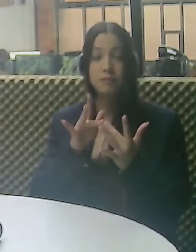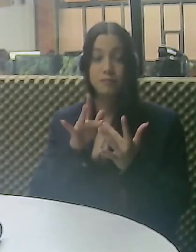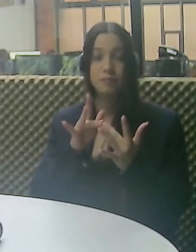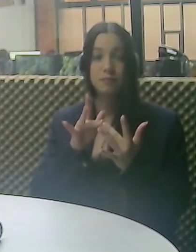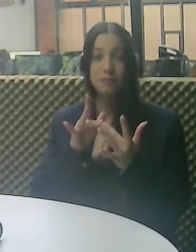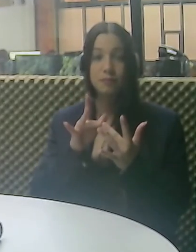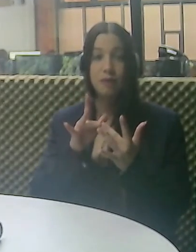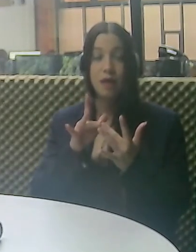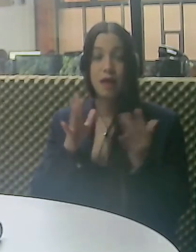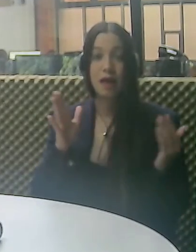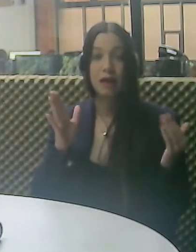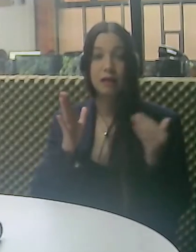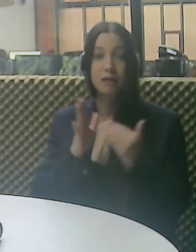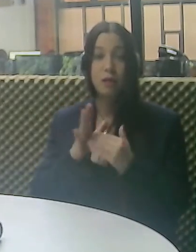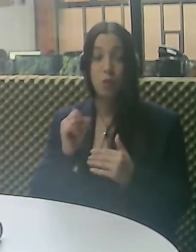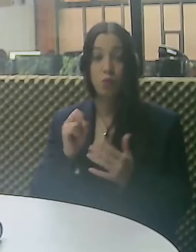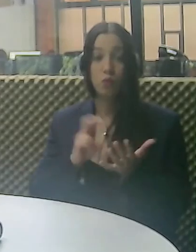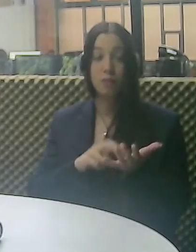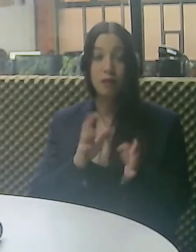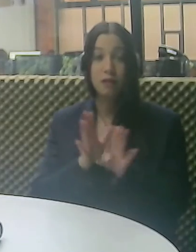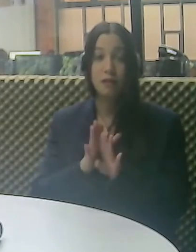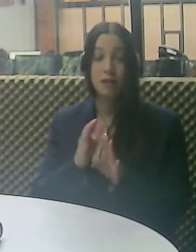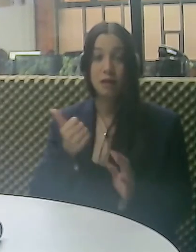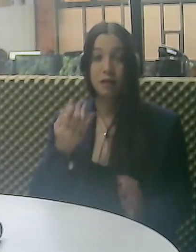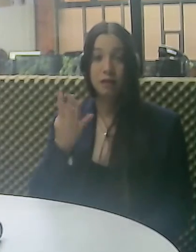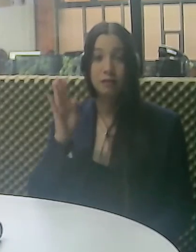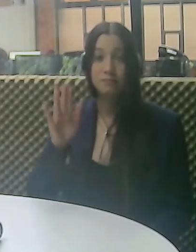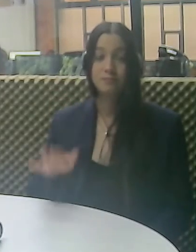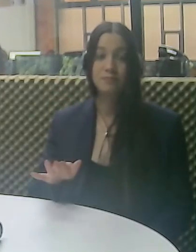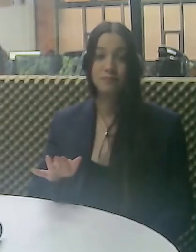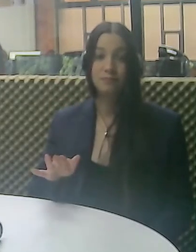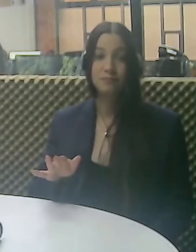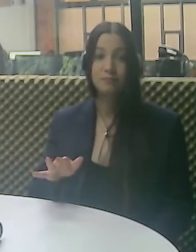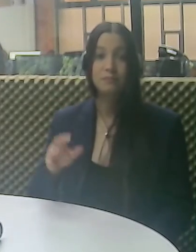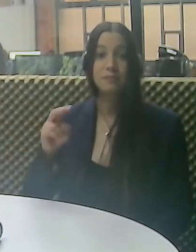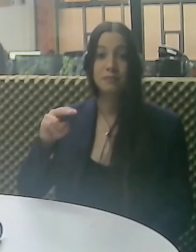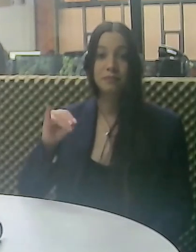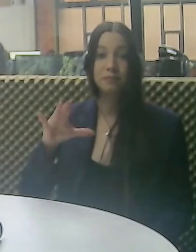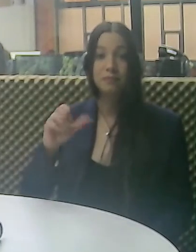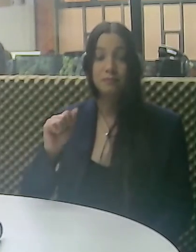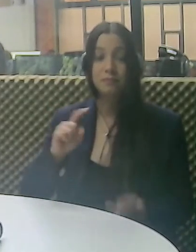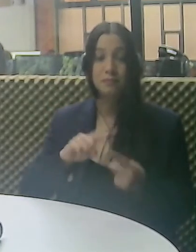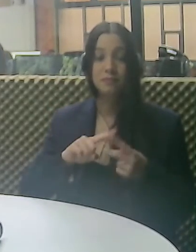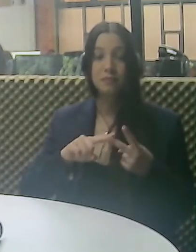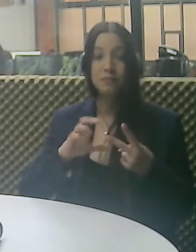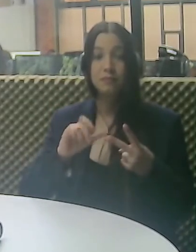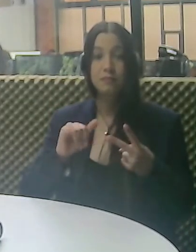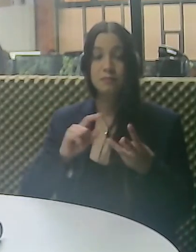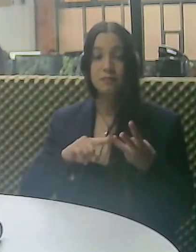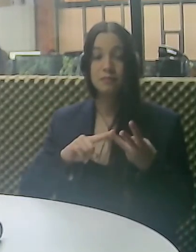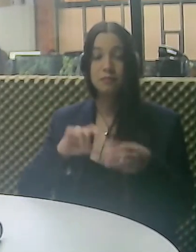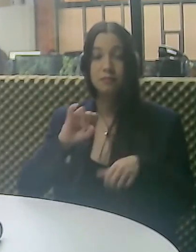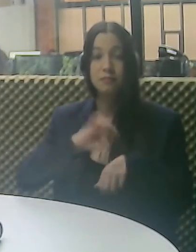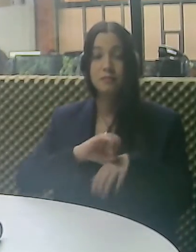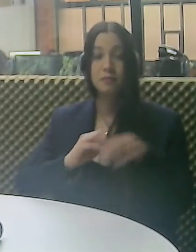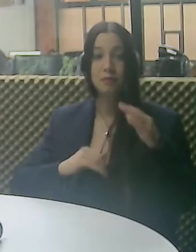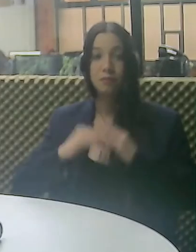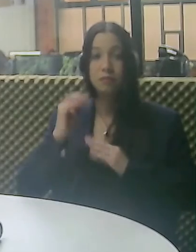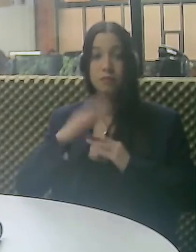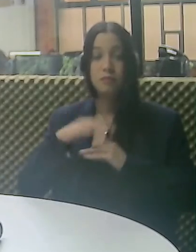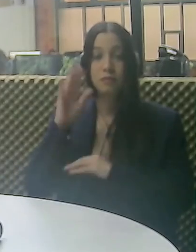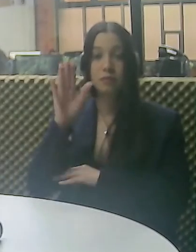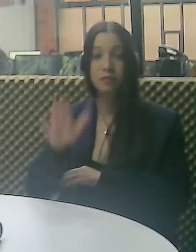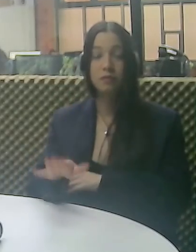exemplo, irão funcionar das 8h às 14h. Já os NAICAS, CEAIS e centros profissionalizantes, no turno da